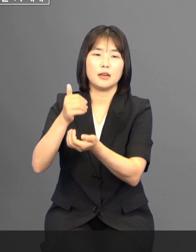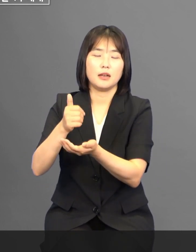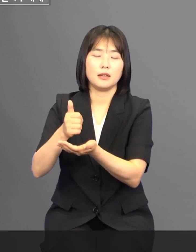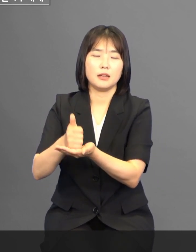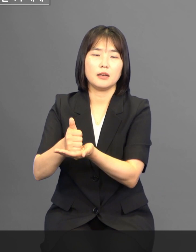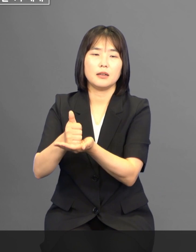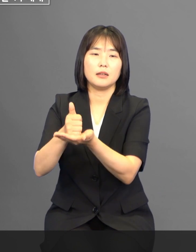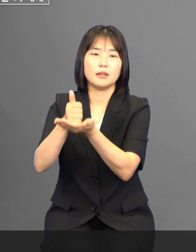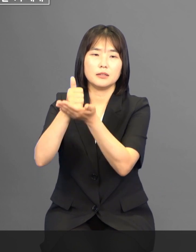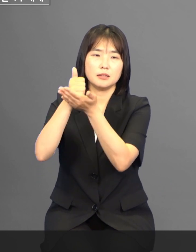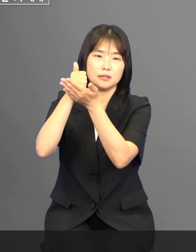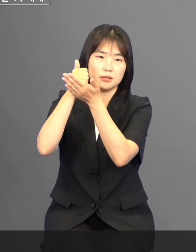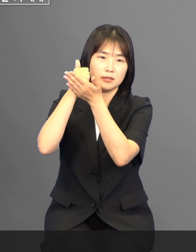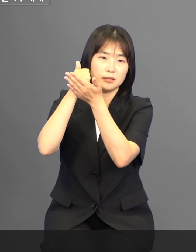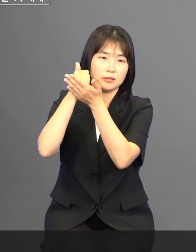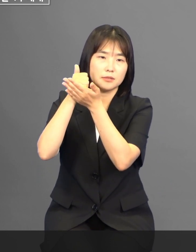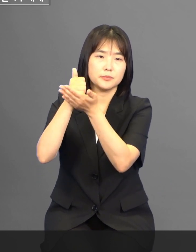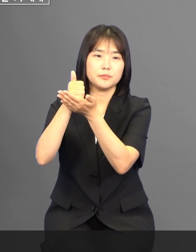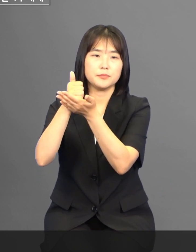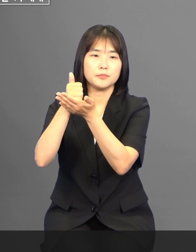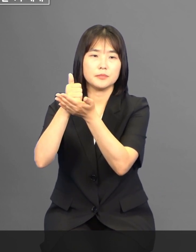않으시는 하나님,